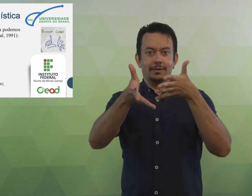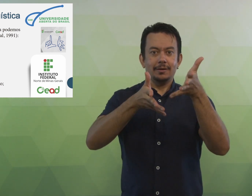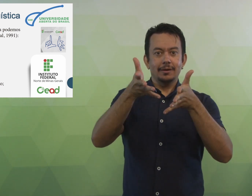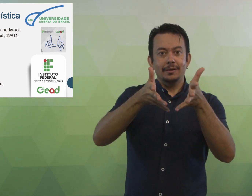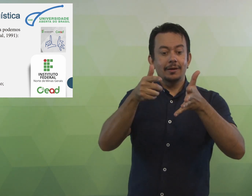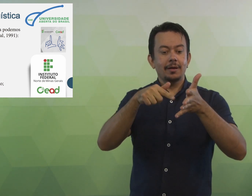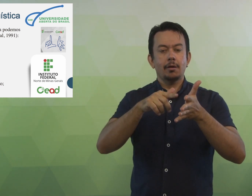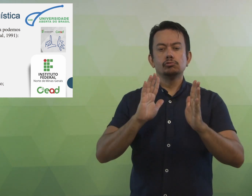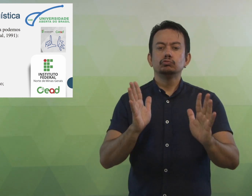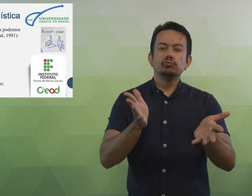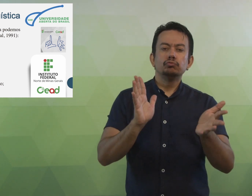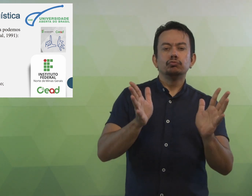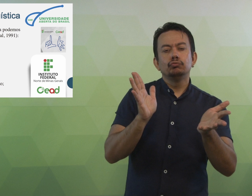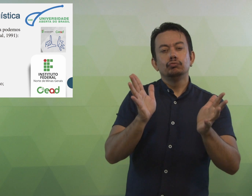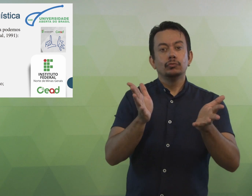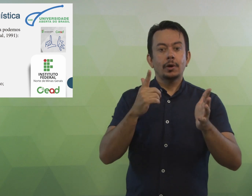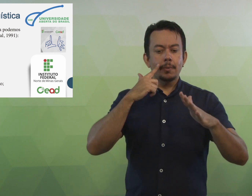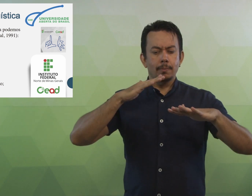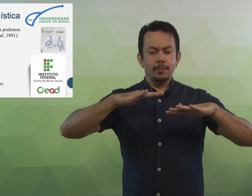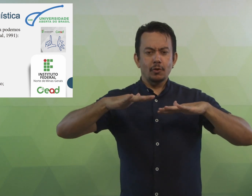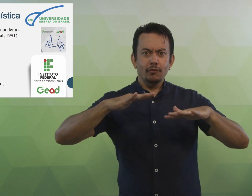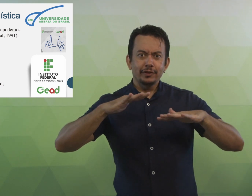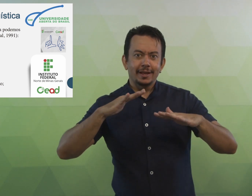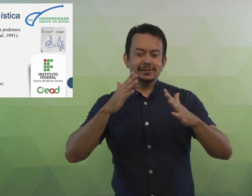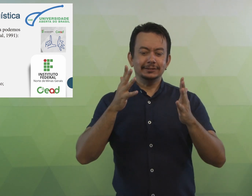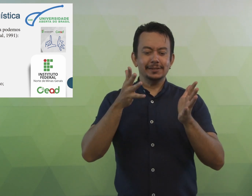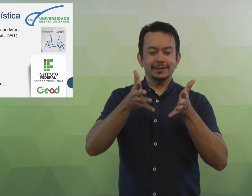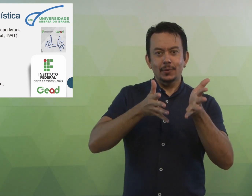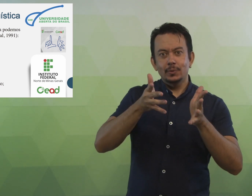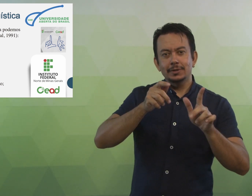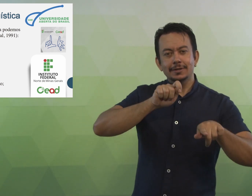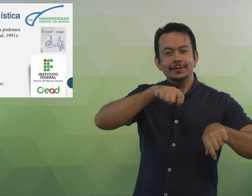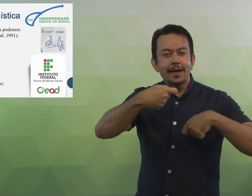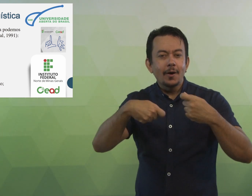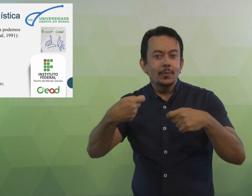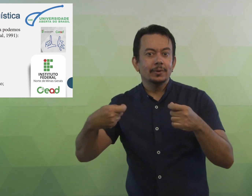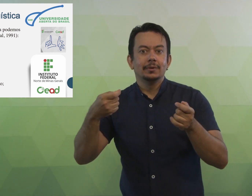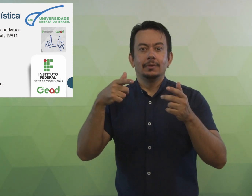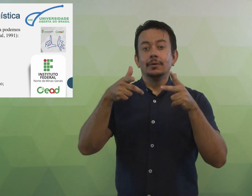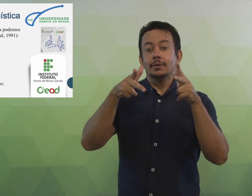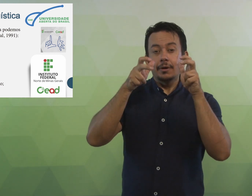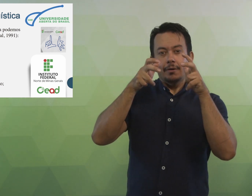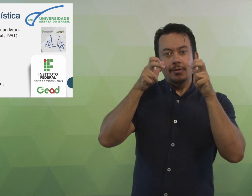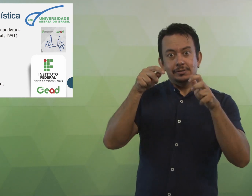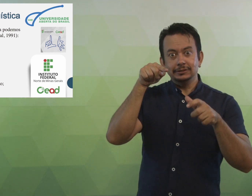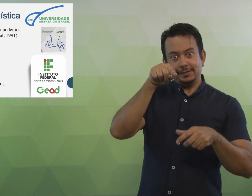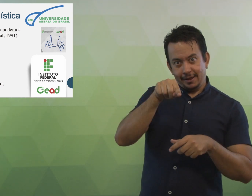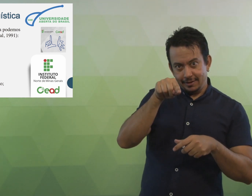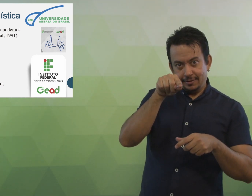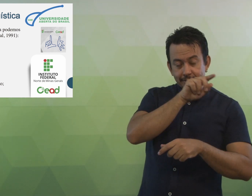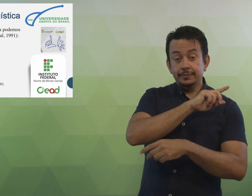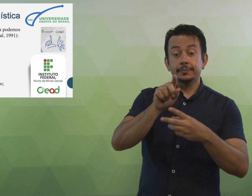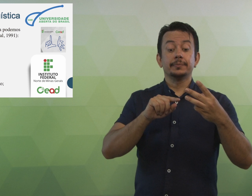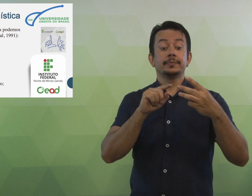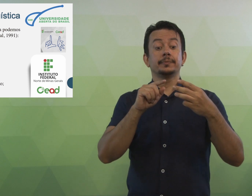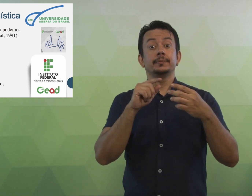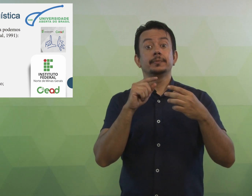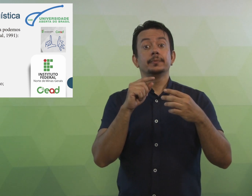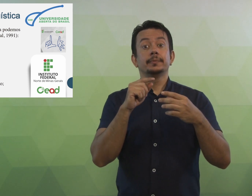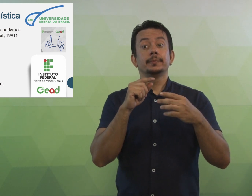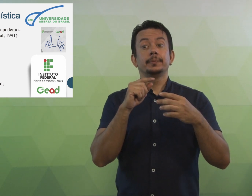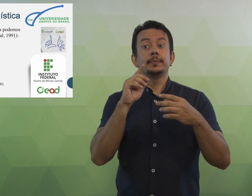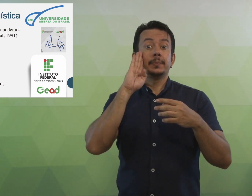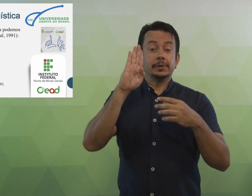podemos perceber se os sinais eles estão sendo feitos de forma correta, se tem a movimentação, se os sinais eles estão